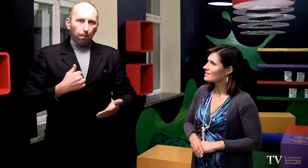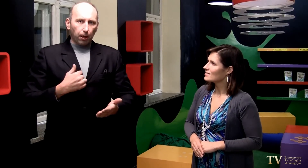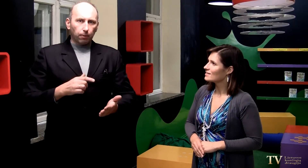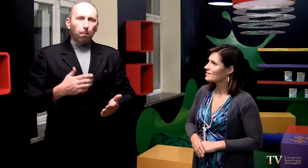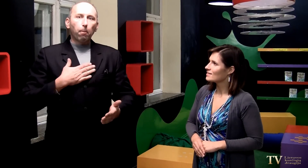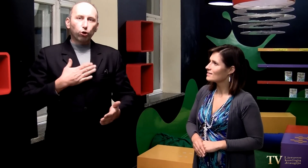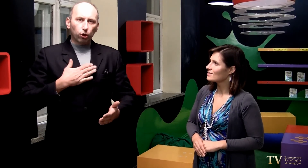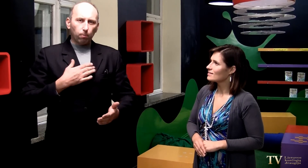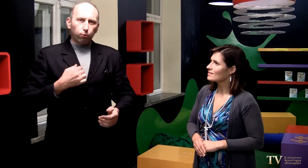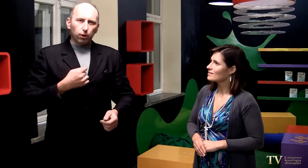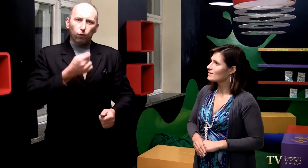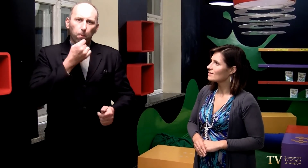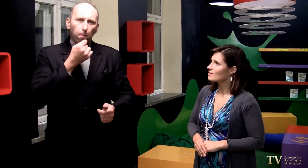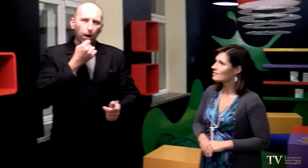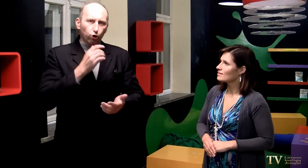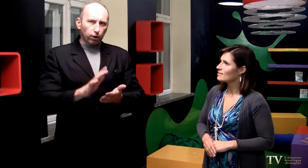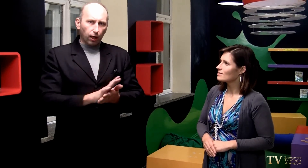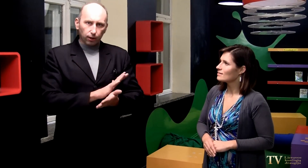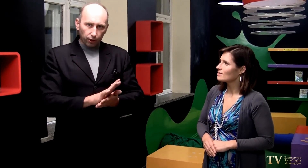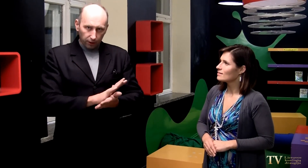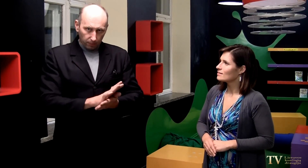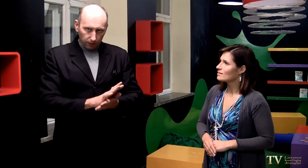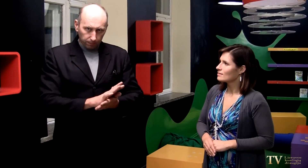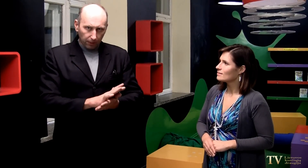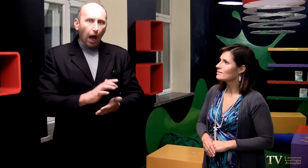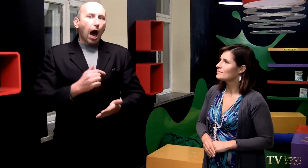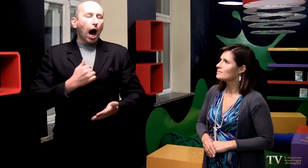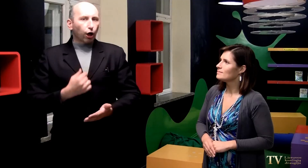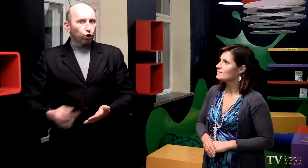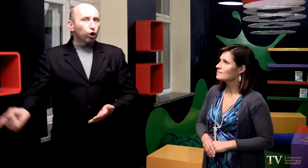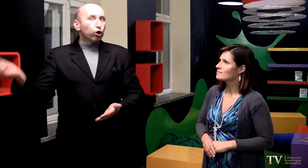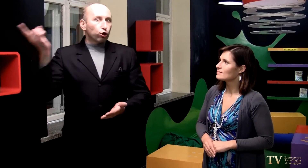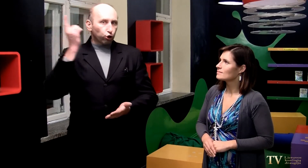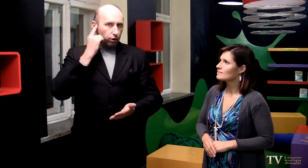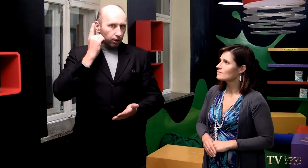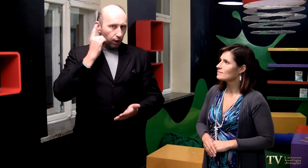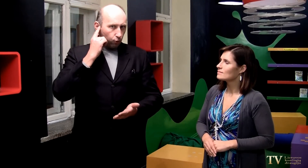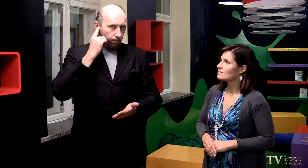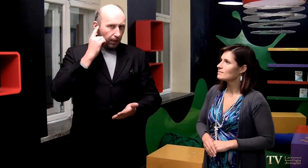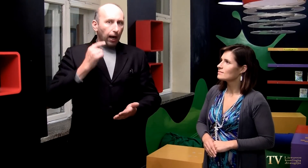man pačiam būdavo mažas atlyginimas. Aš išgirdau